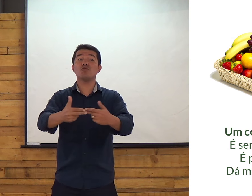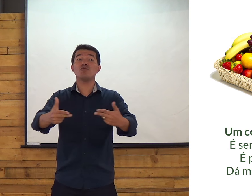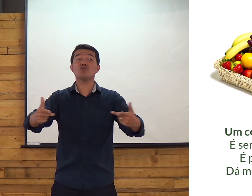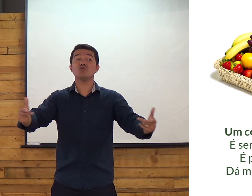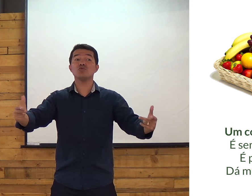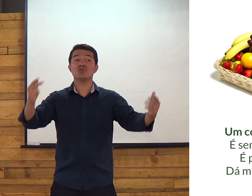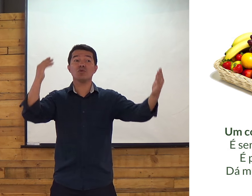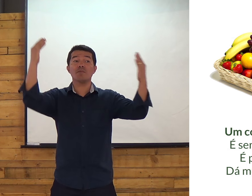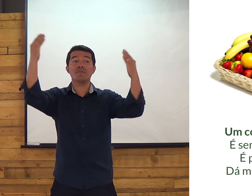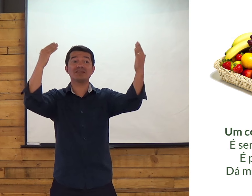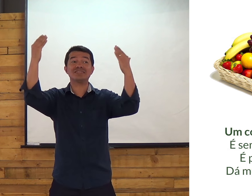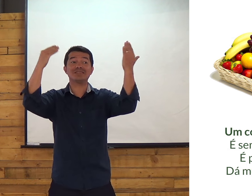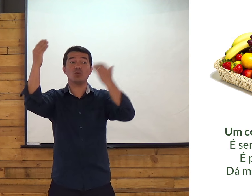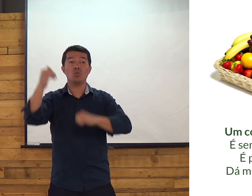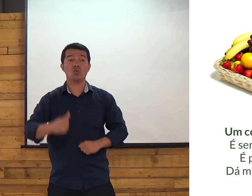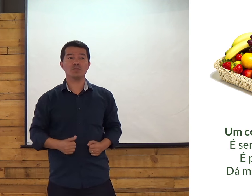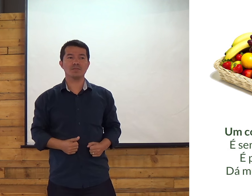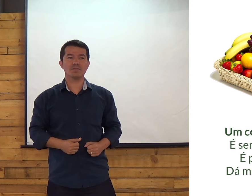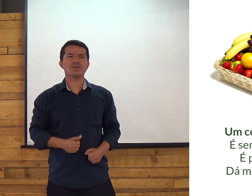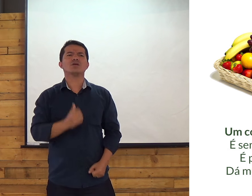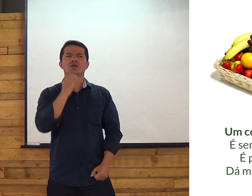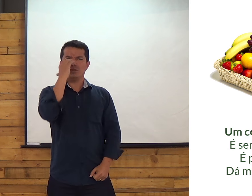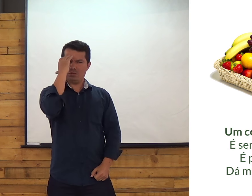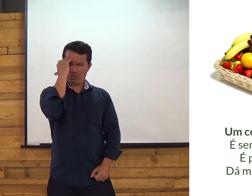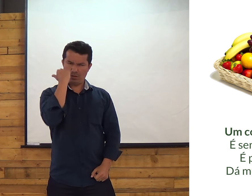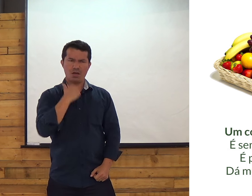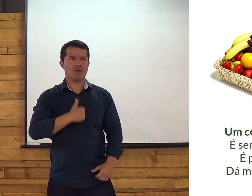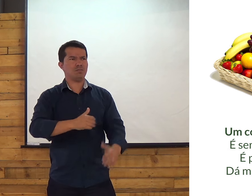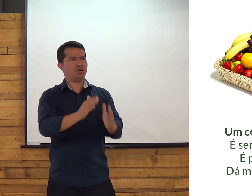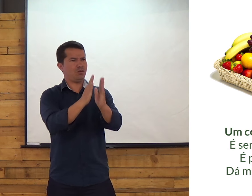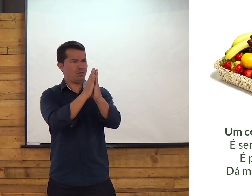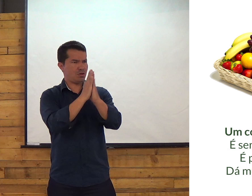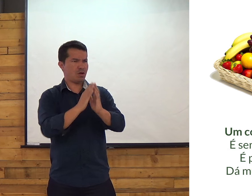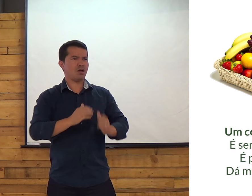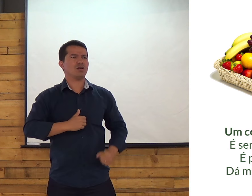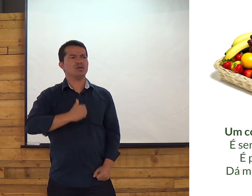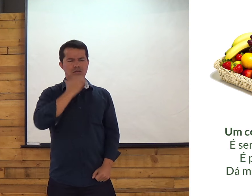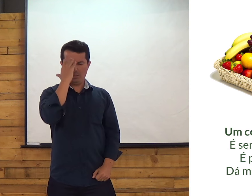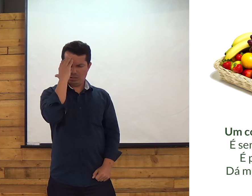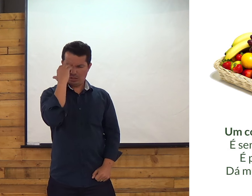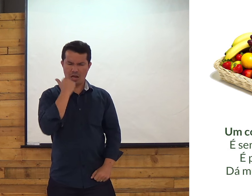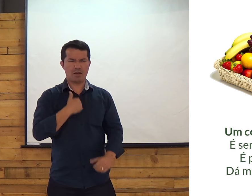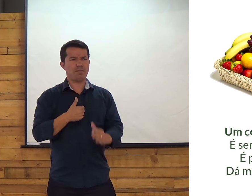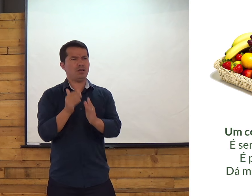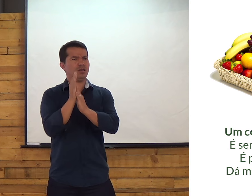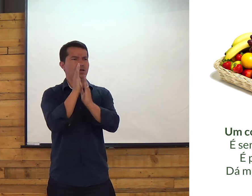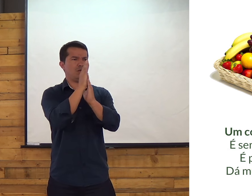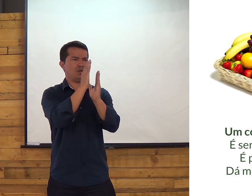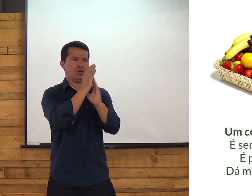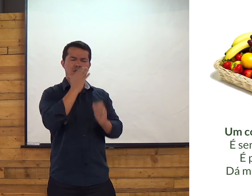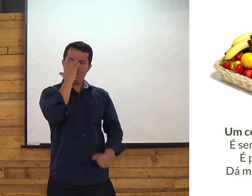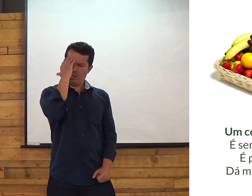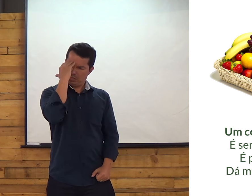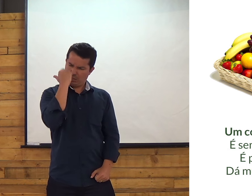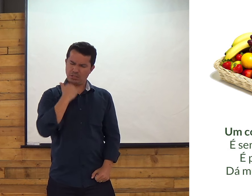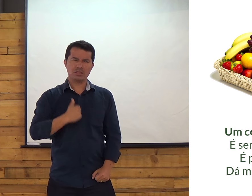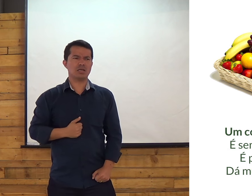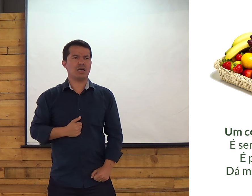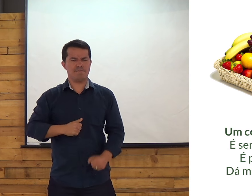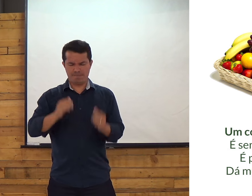maravilhosa colheita. Os frutos são uma comparação. Sabe orar, sabe